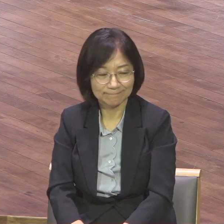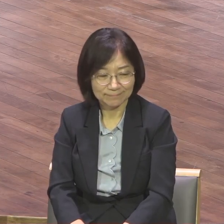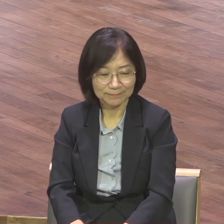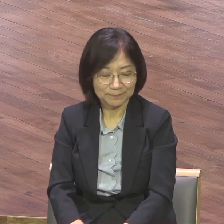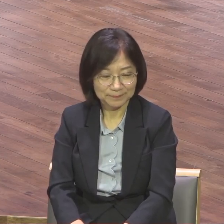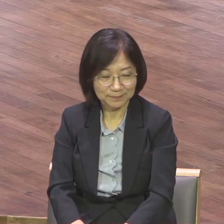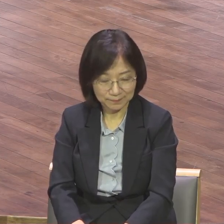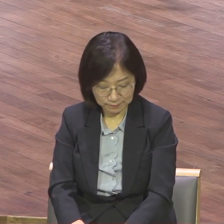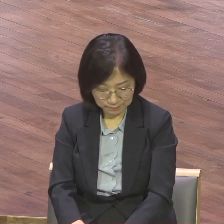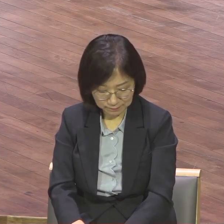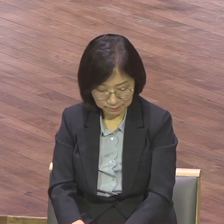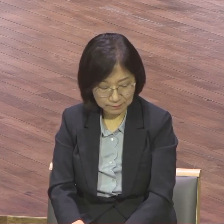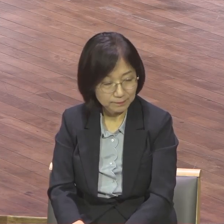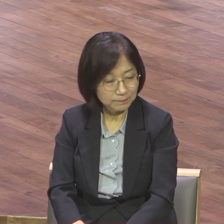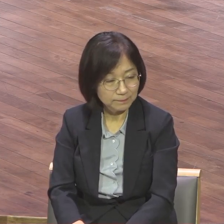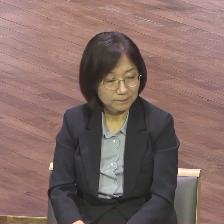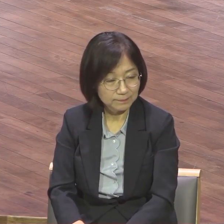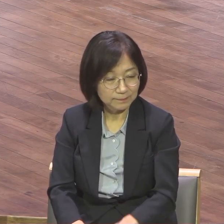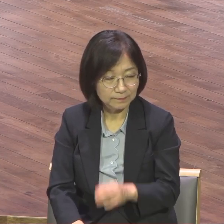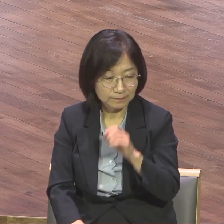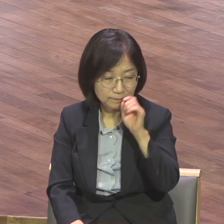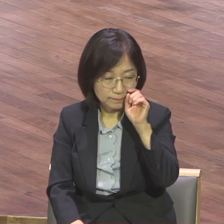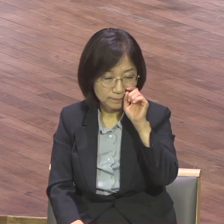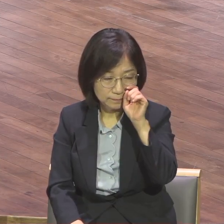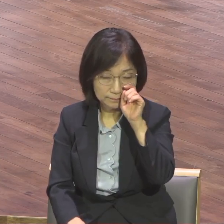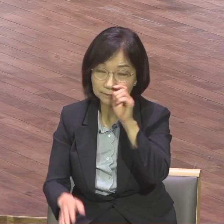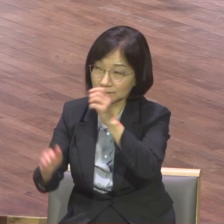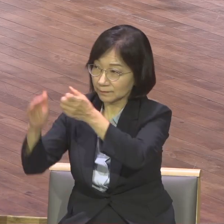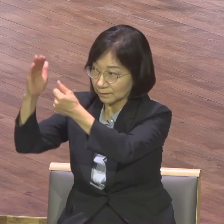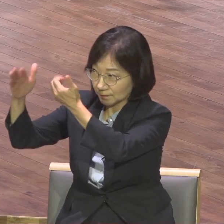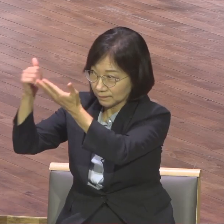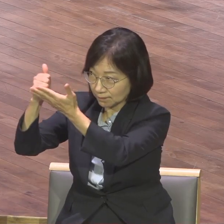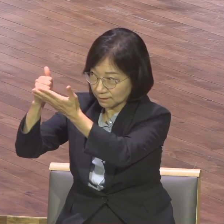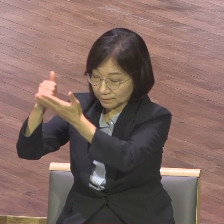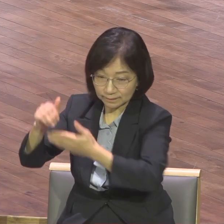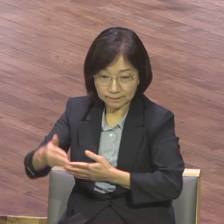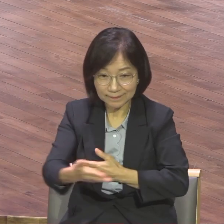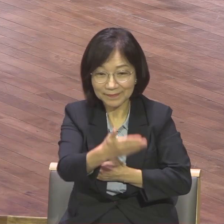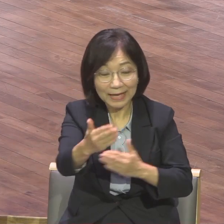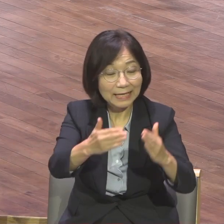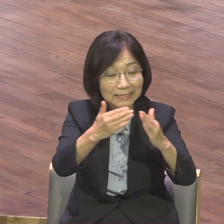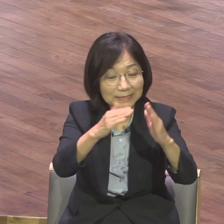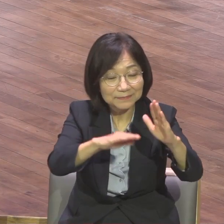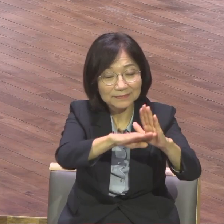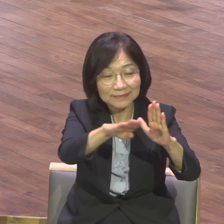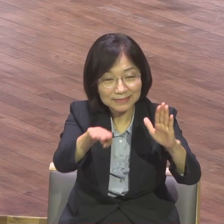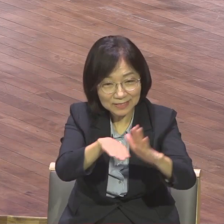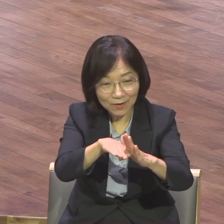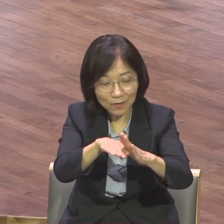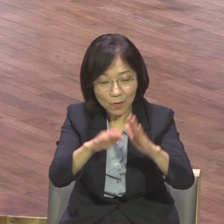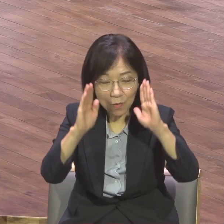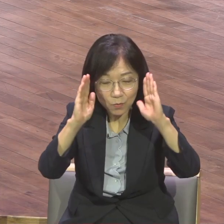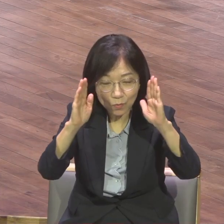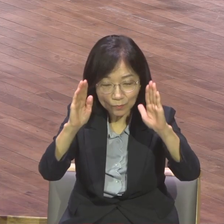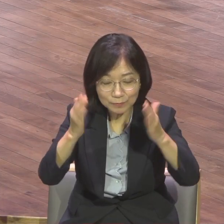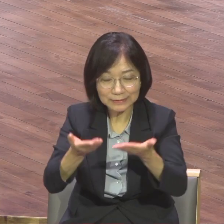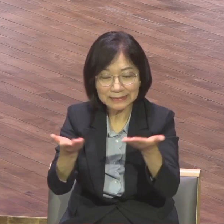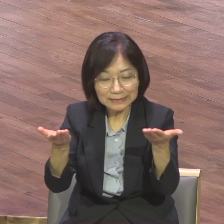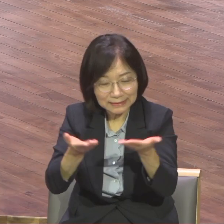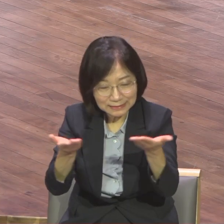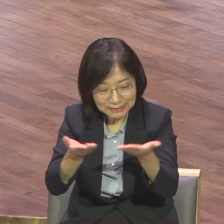하나님께서 여러분 가정, 여러분 사업, 여러분 직장, 여러분 하고 있는 학업 모든 것을